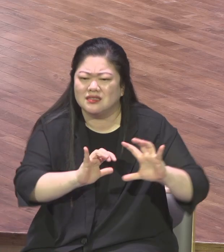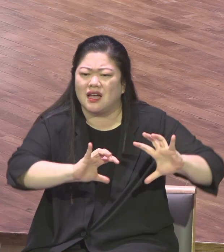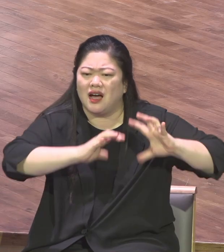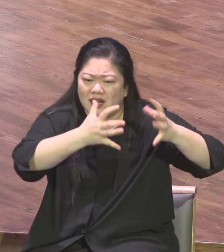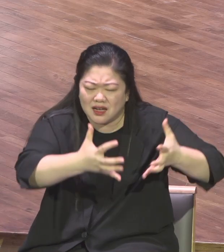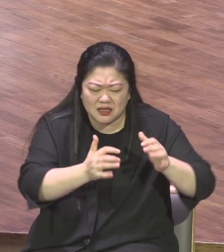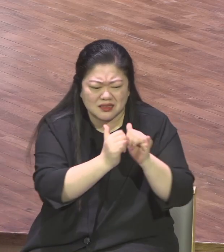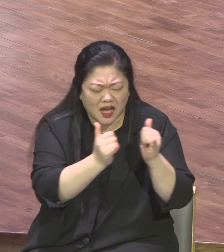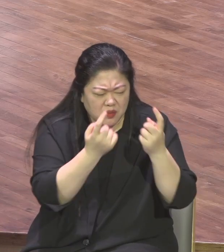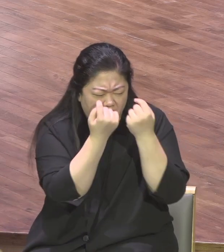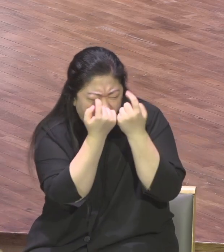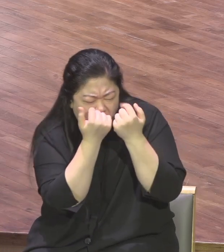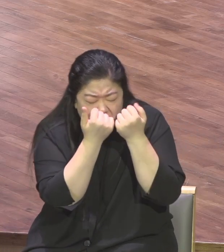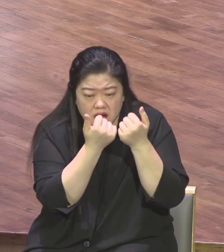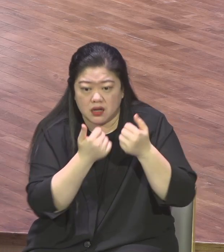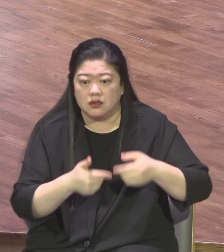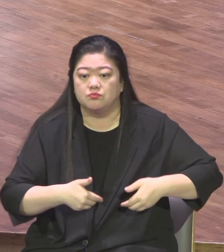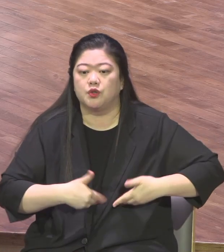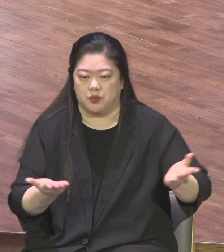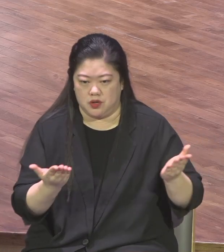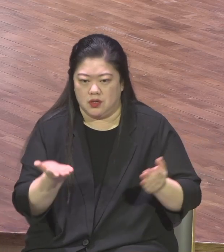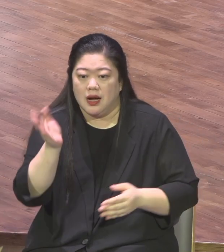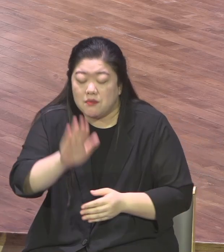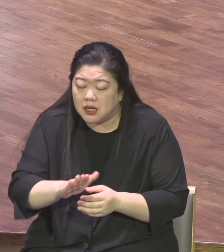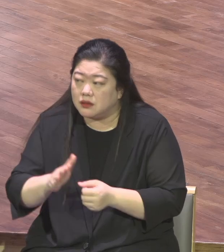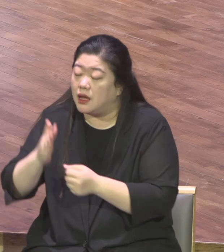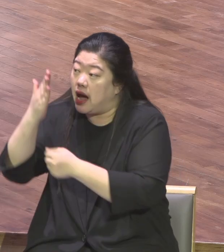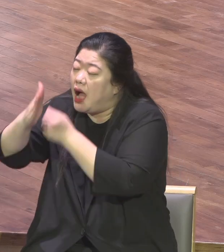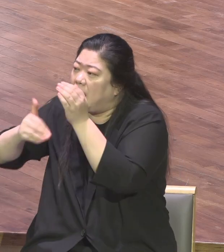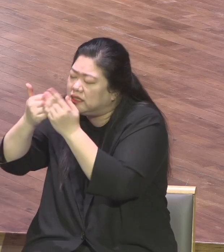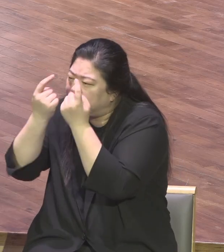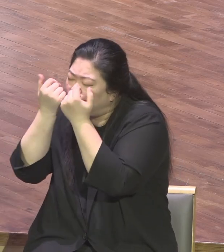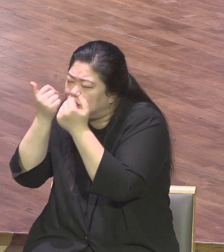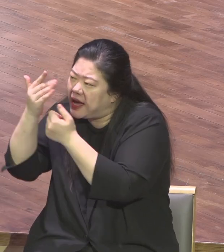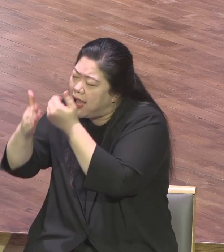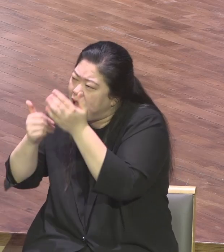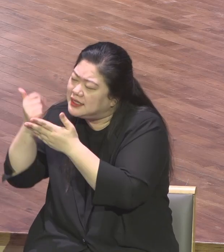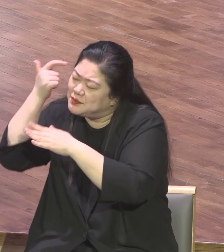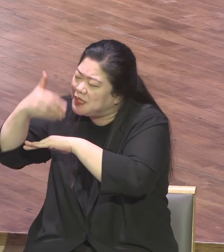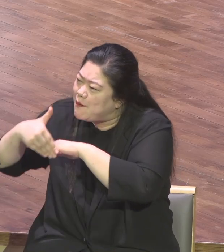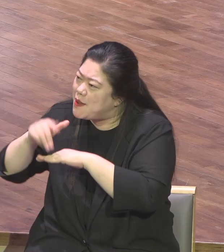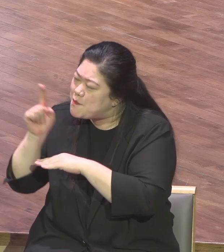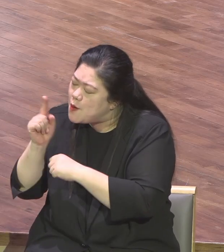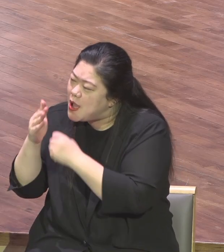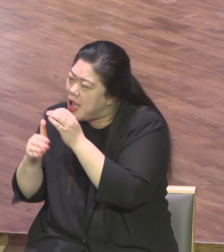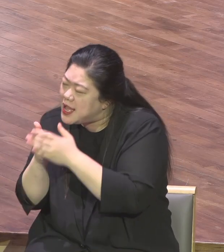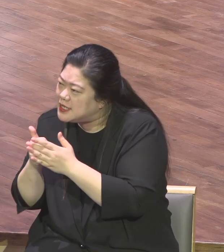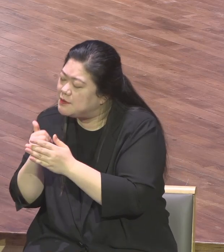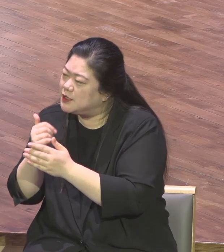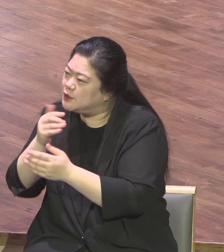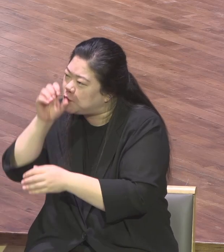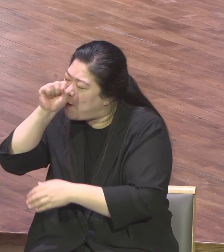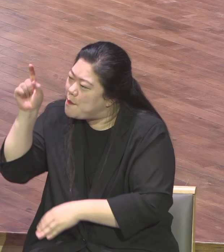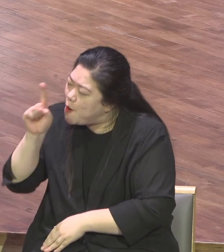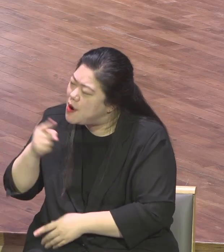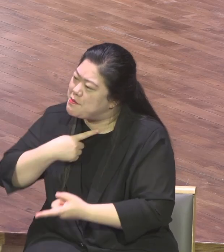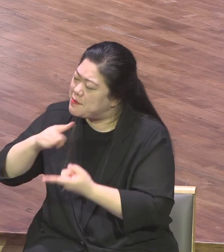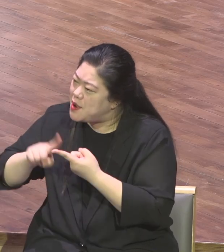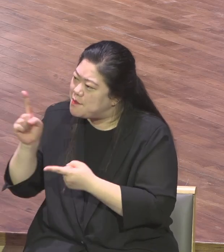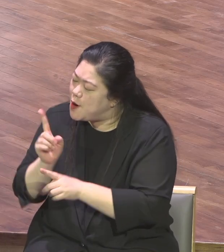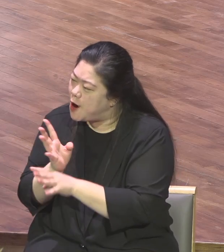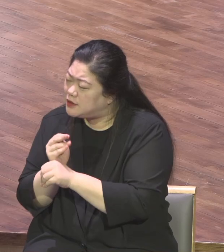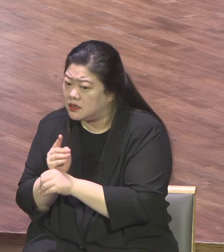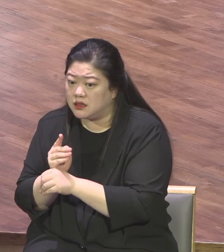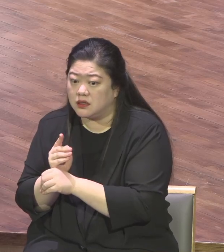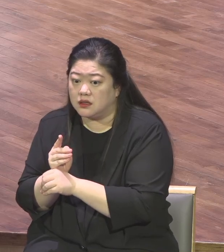돼요. 물론 사람들을 무시하라 그 말은 아니잖아요. 하나님께 잘 보면 하나님 나를 어떻게 생각하실까? 특별히